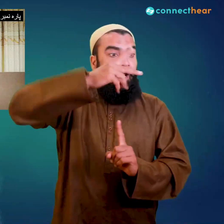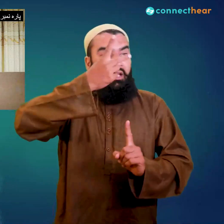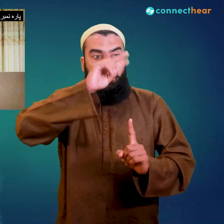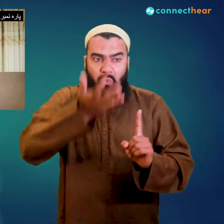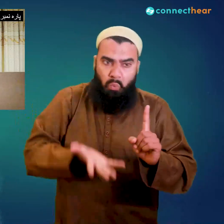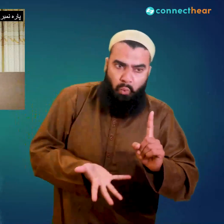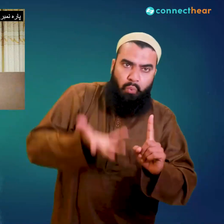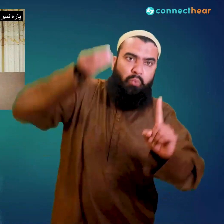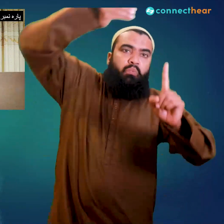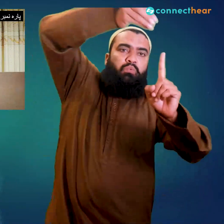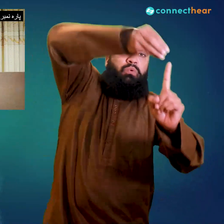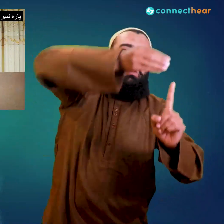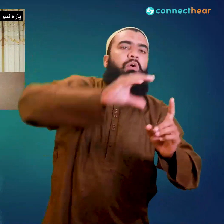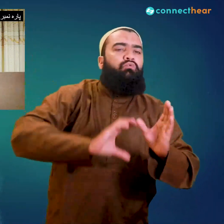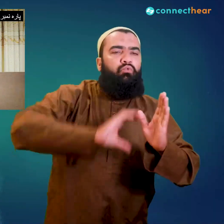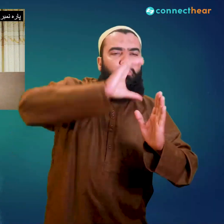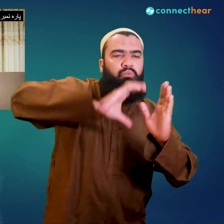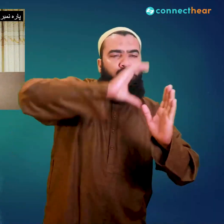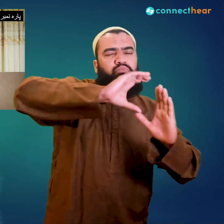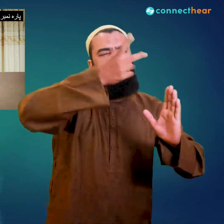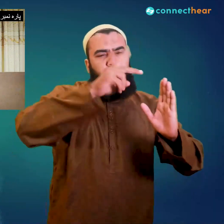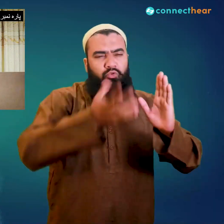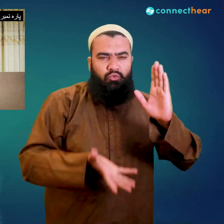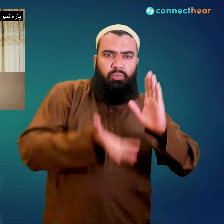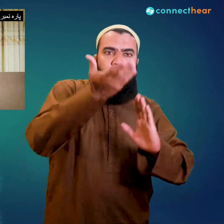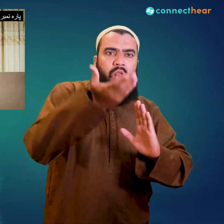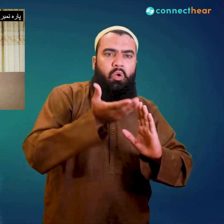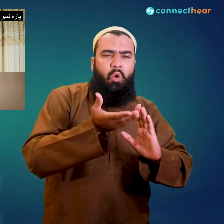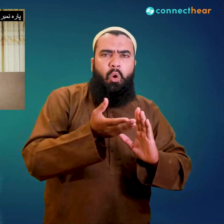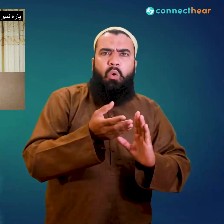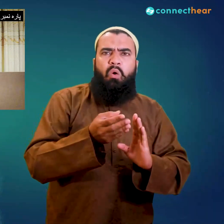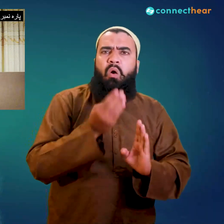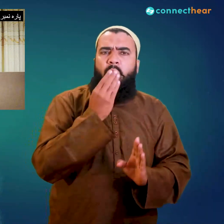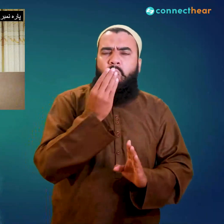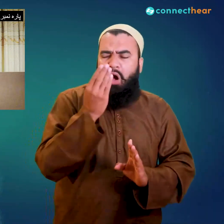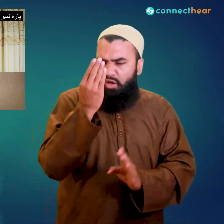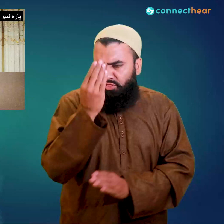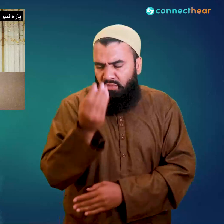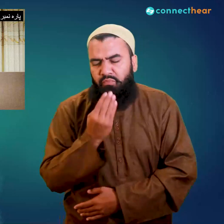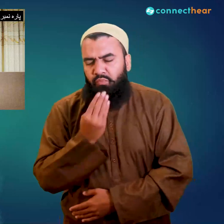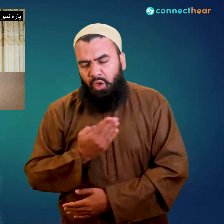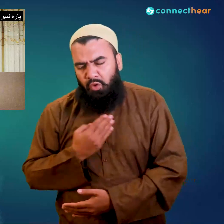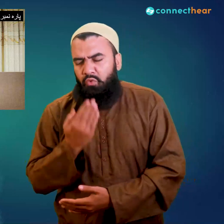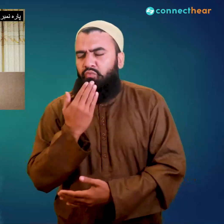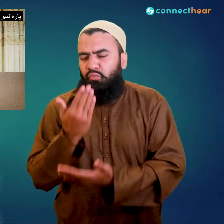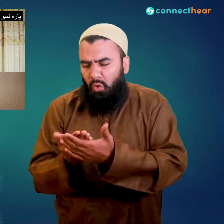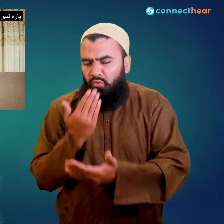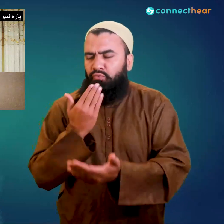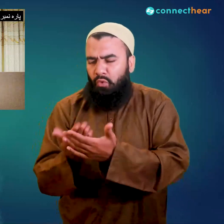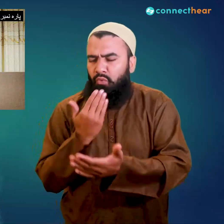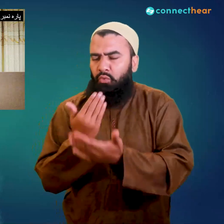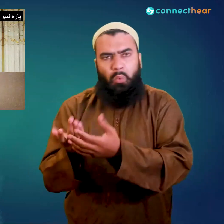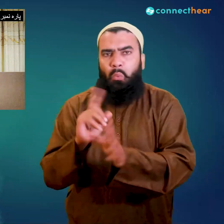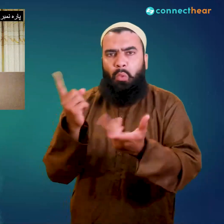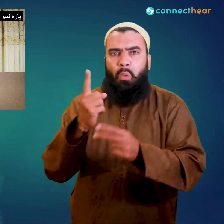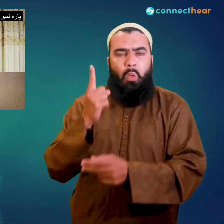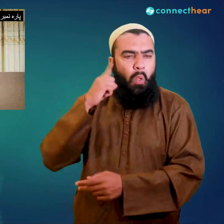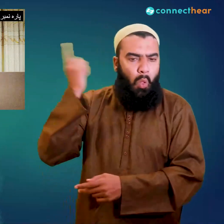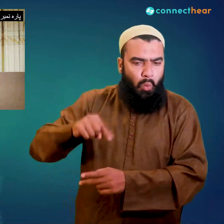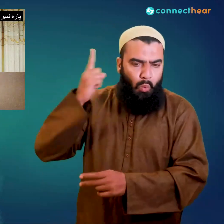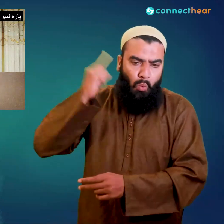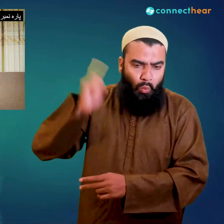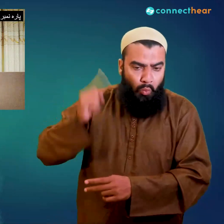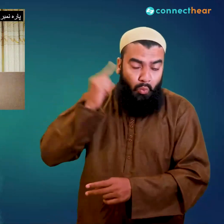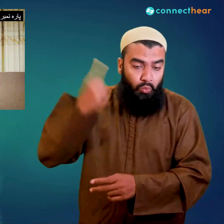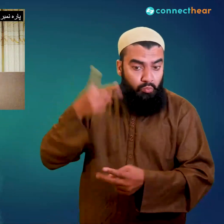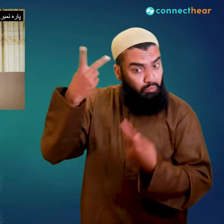لیکن اگر کفر کرو گے تو میرا عذاب بھی بڑا سخت ہے۔ اللہ کی نعمتوں پر شکر ادا کرنا اور